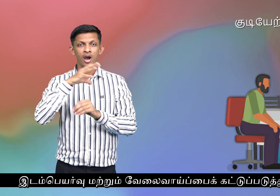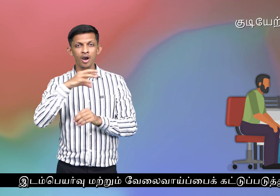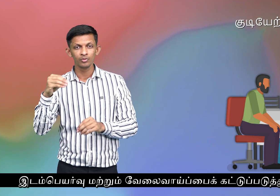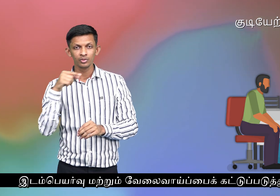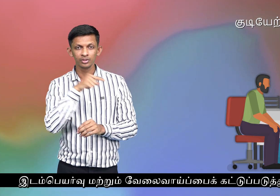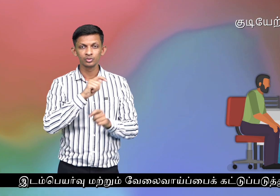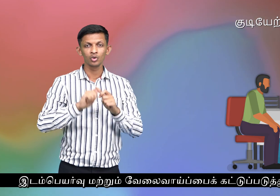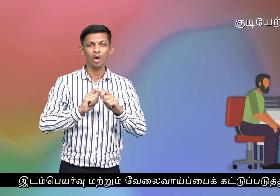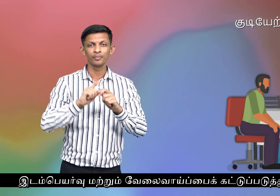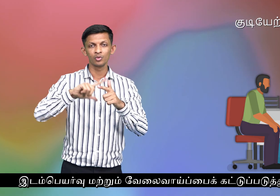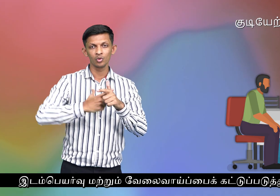இந்திய சட்டமாகும்.